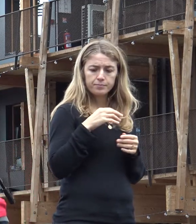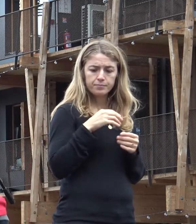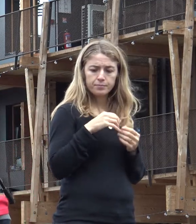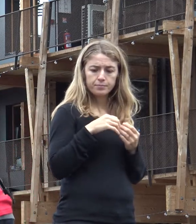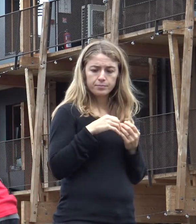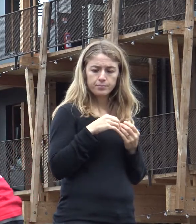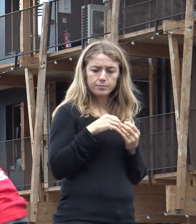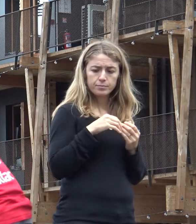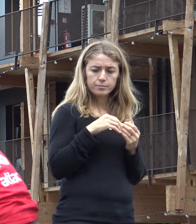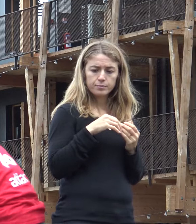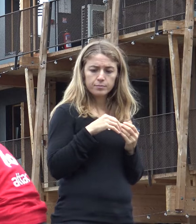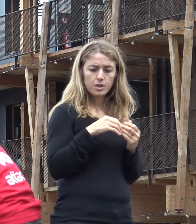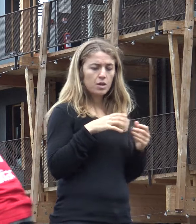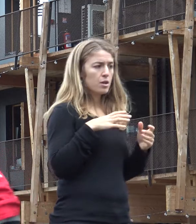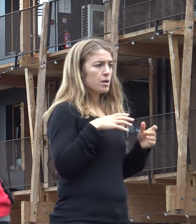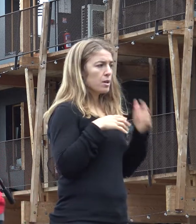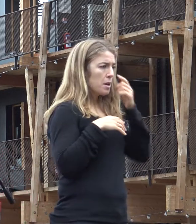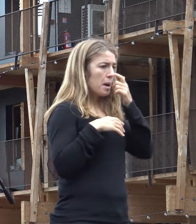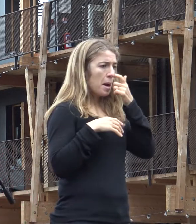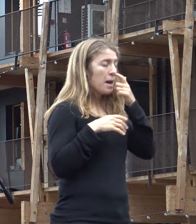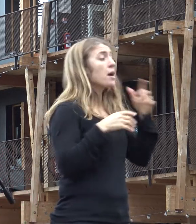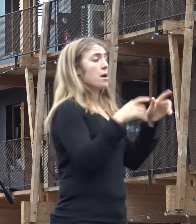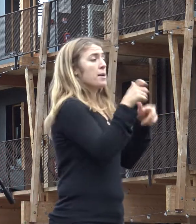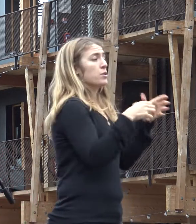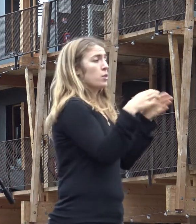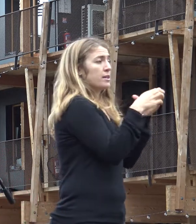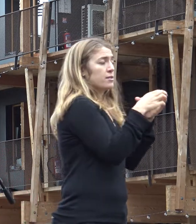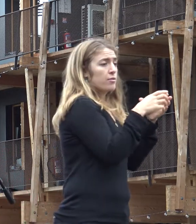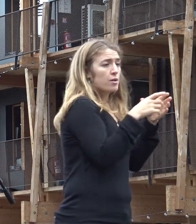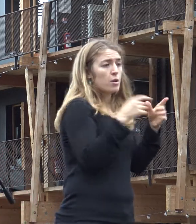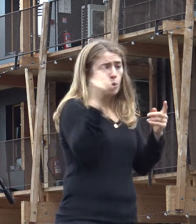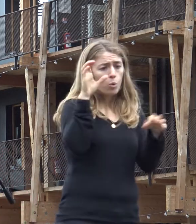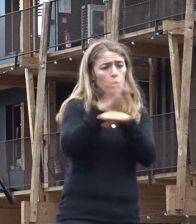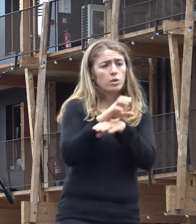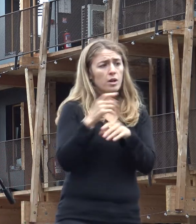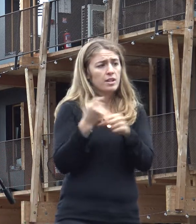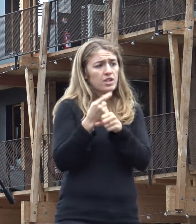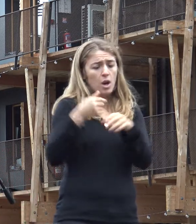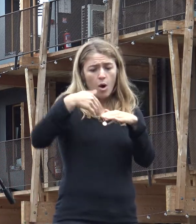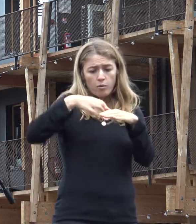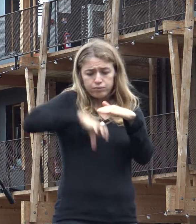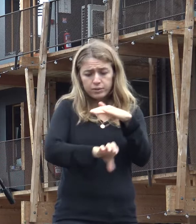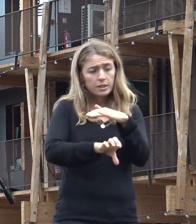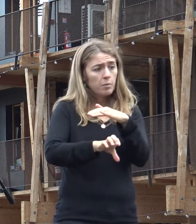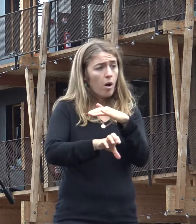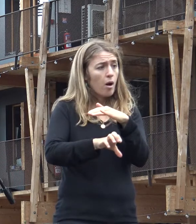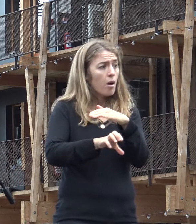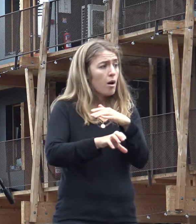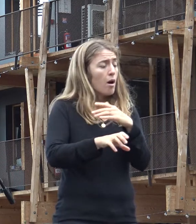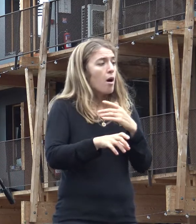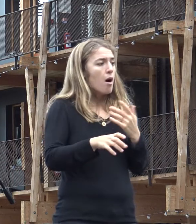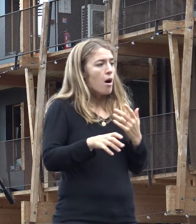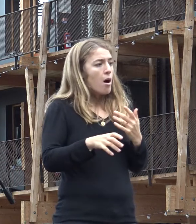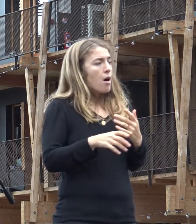qui ont fait un collectif contre l'enfouissement des déchets, se font perquisitionner. Ils se font impressionner